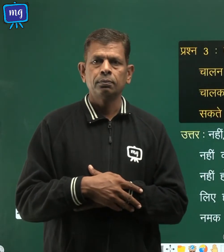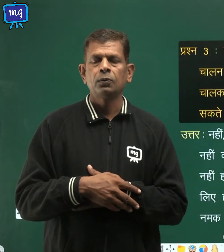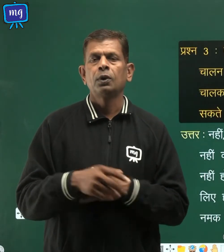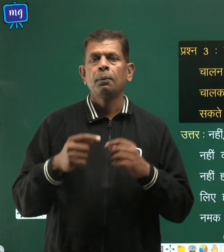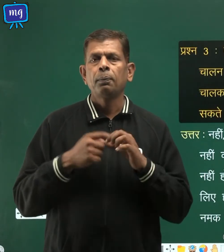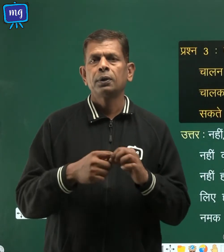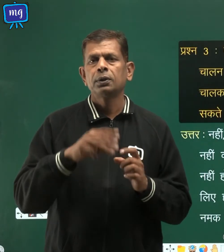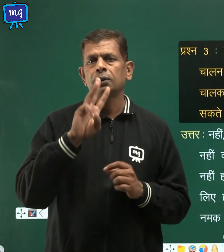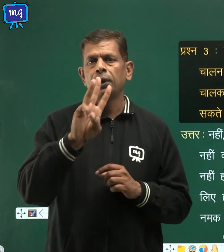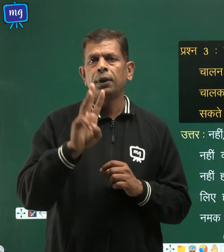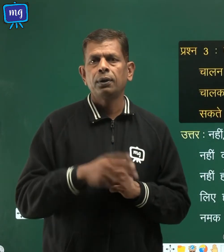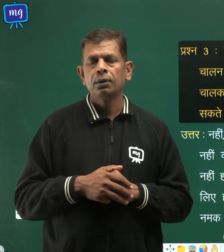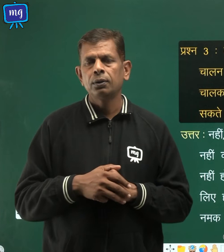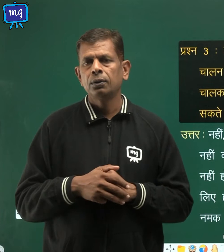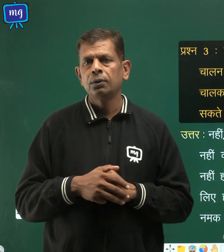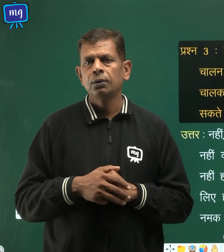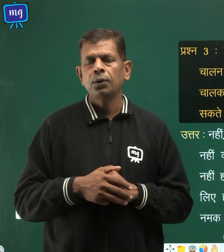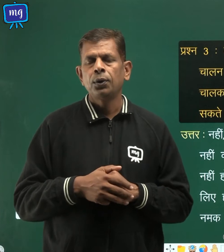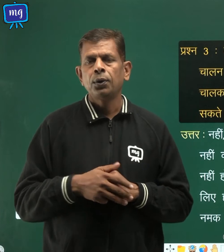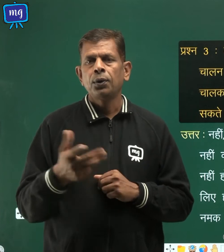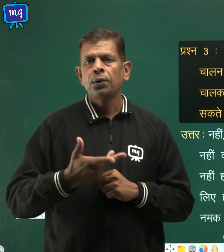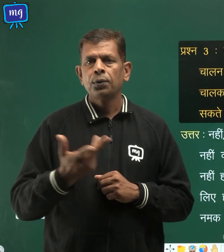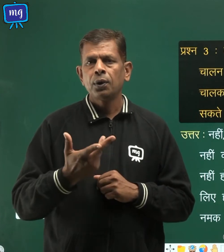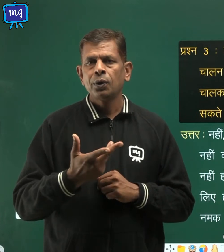प्रश्न 3, क्या शुद्ध जल